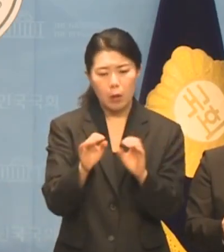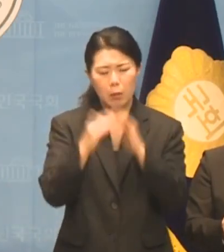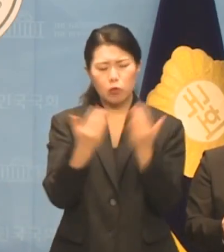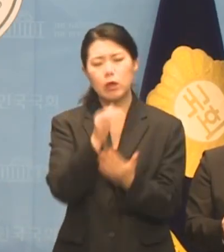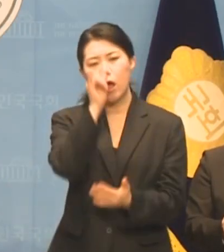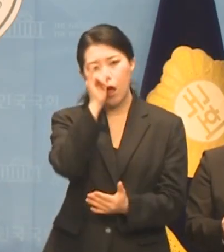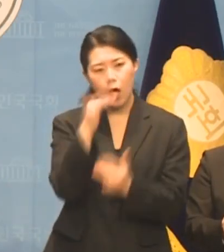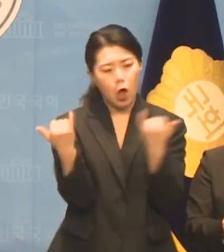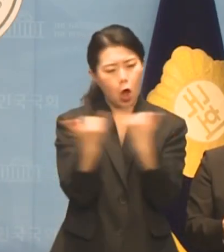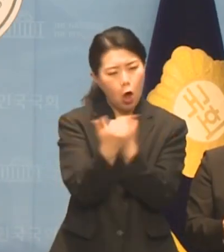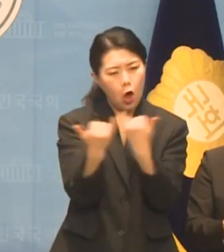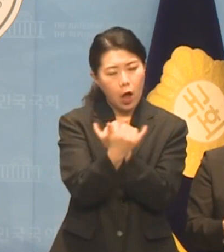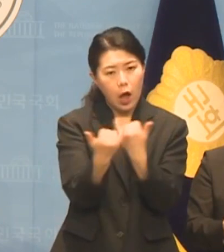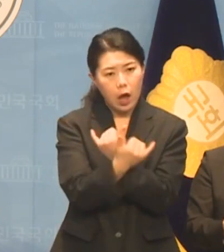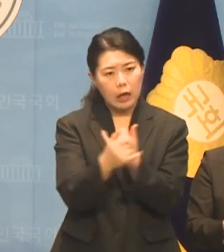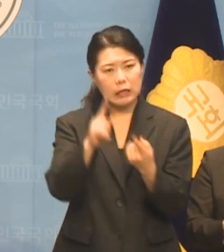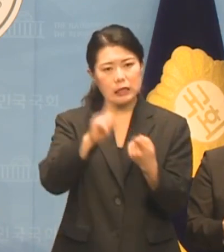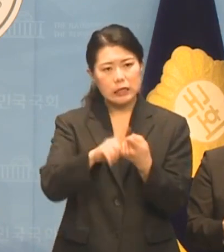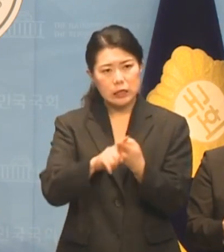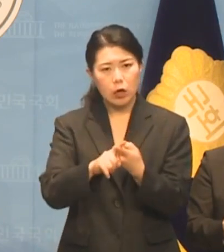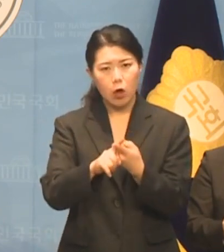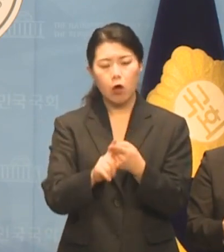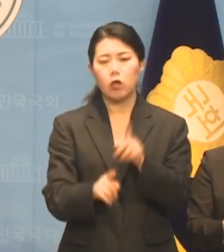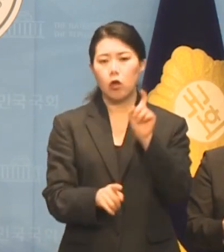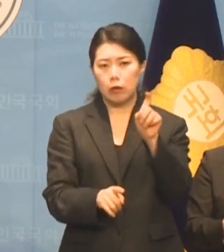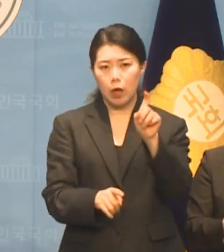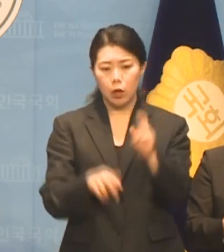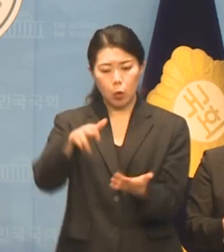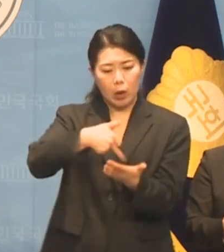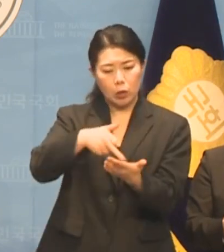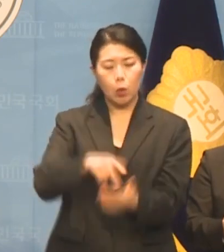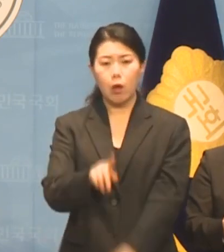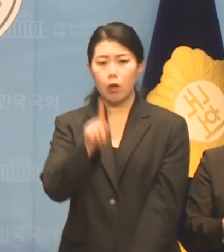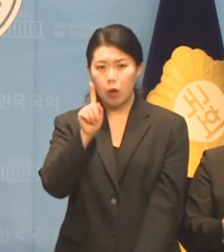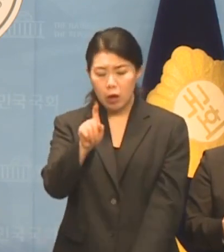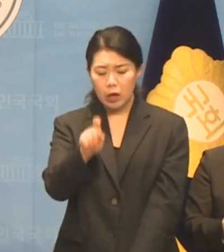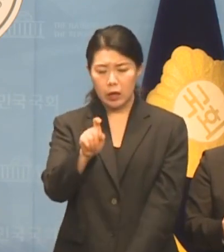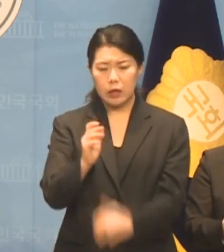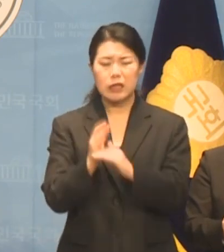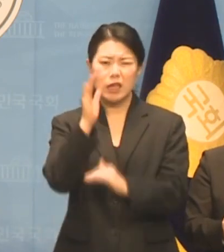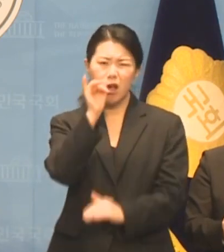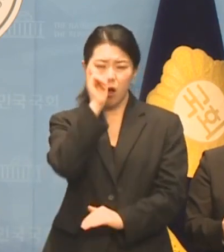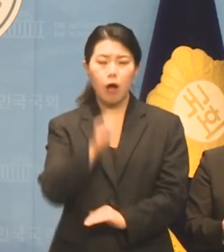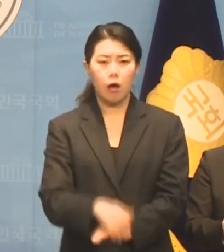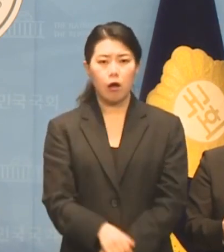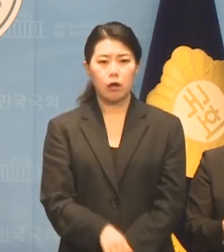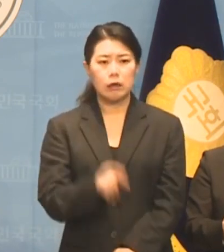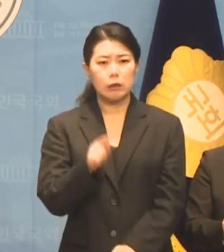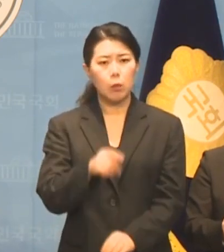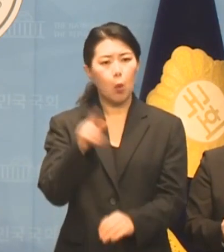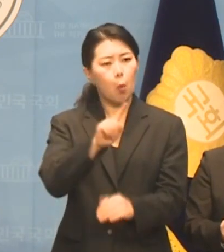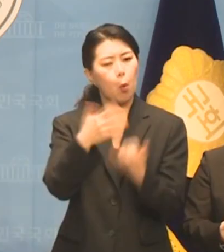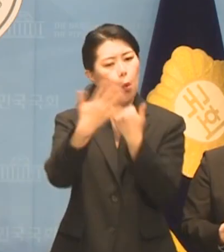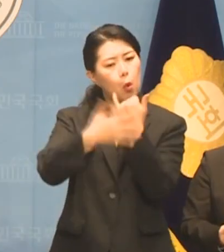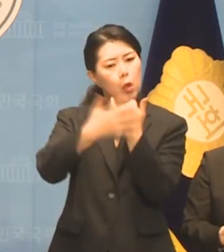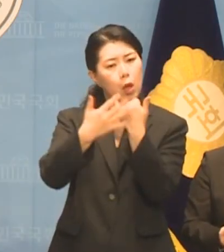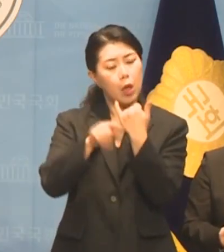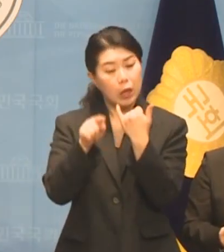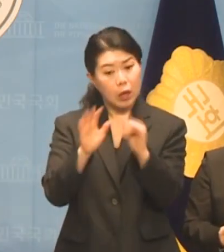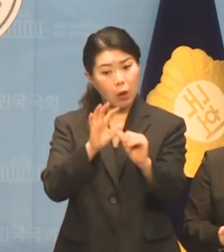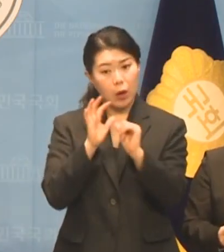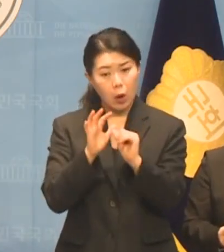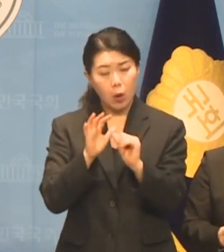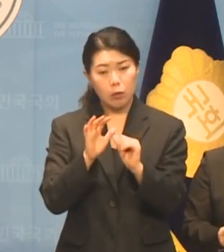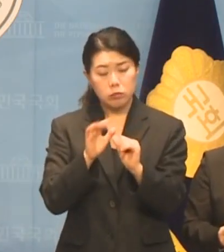그래서 전화로 소통한 것의 흔적은 10건 이상, 카톡은 최소 10번 이상이 존재하고 있다라는 한 유튜브 채널을 인용하여 말한